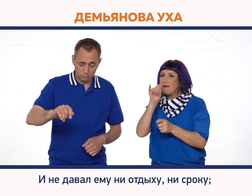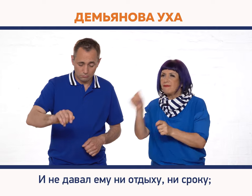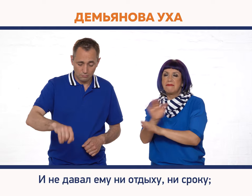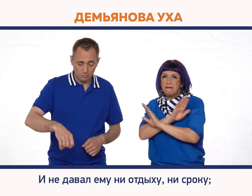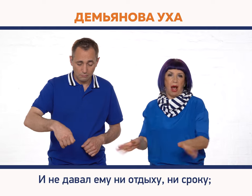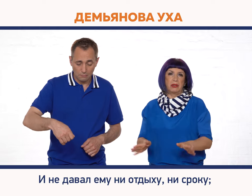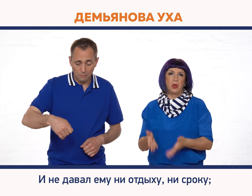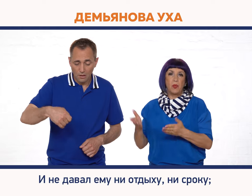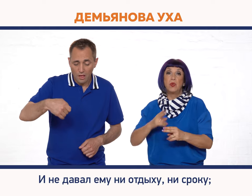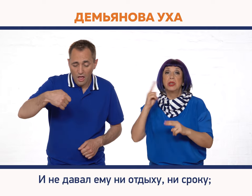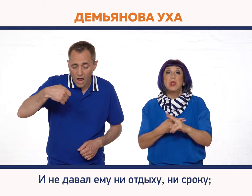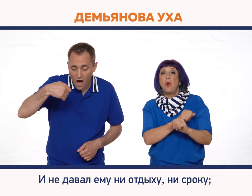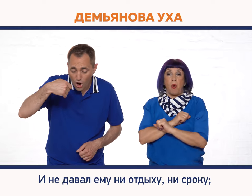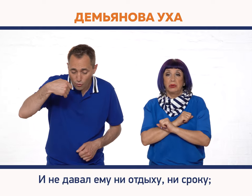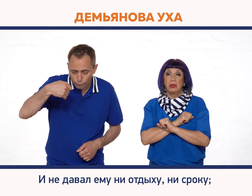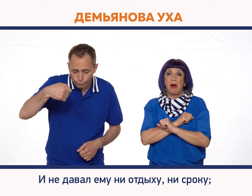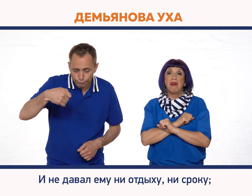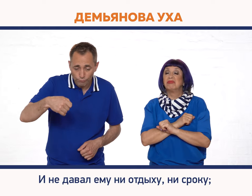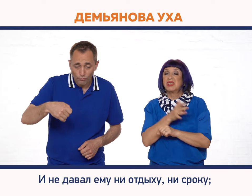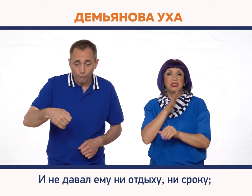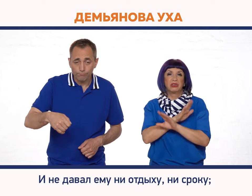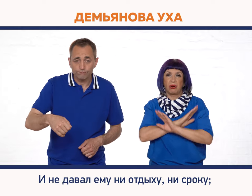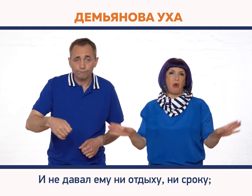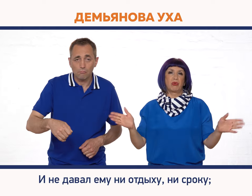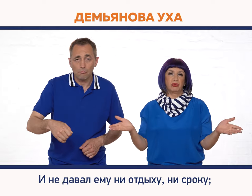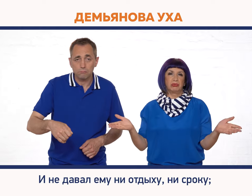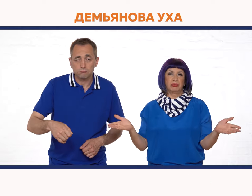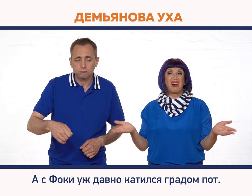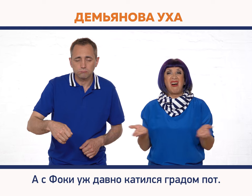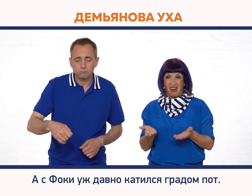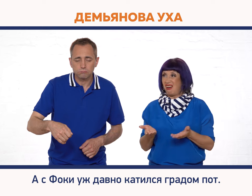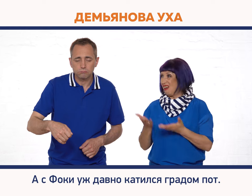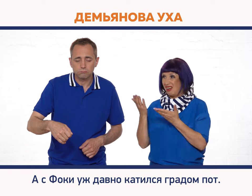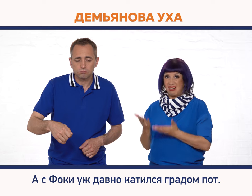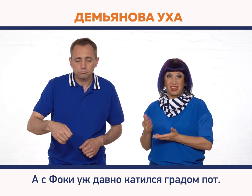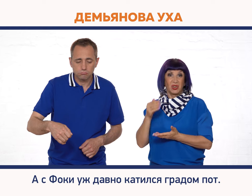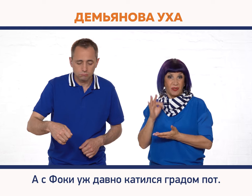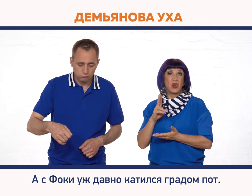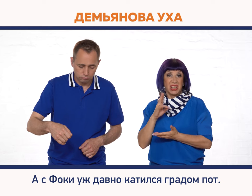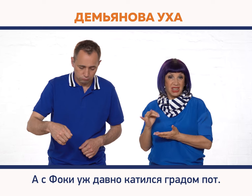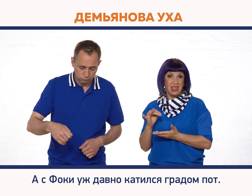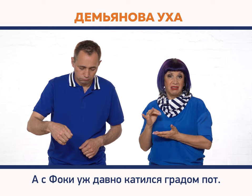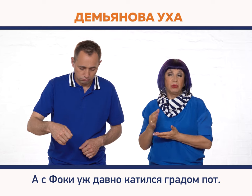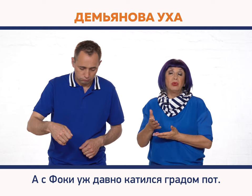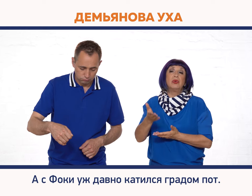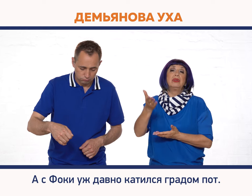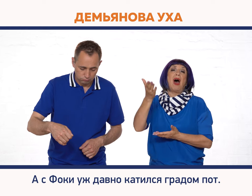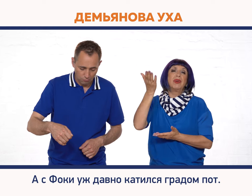не давал ему ни отдыху, ни сроку. А с Фоки уж